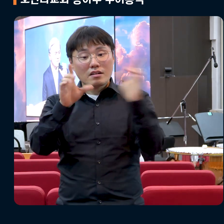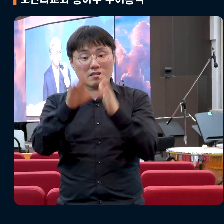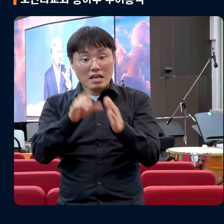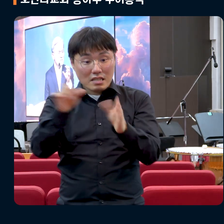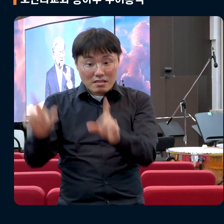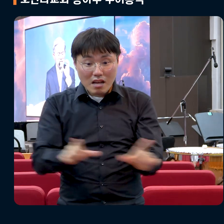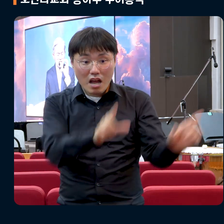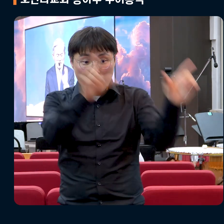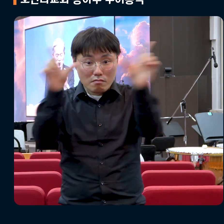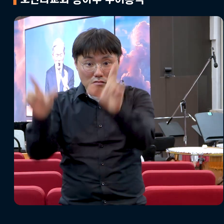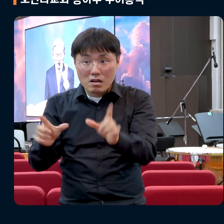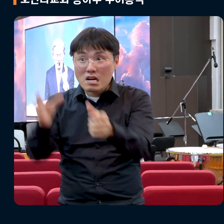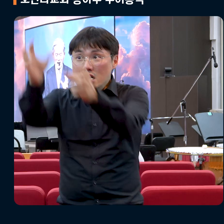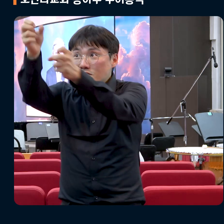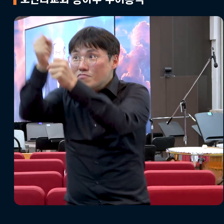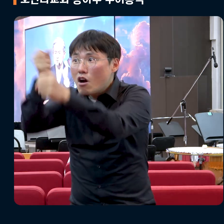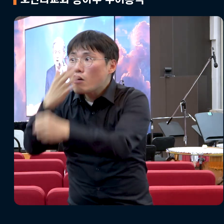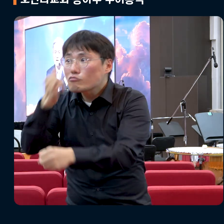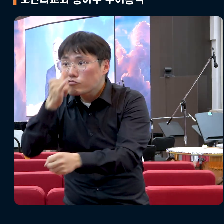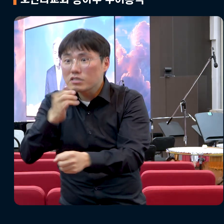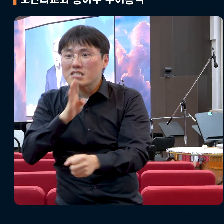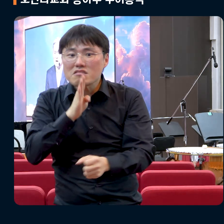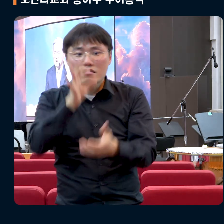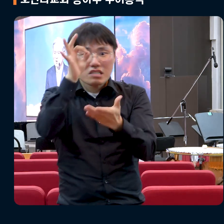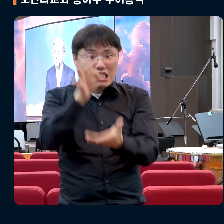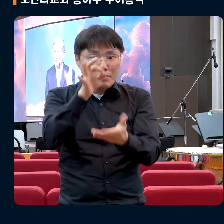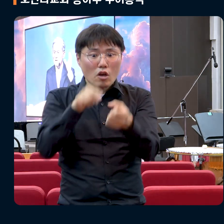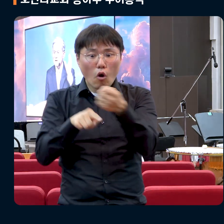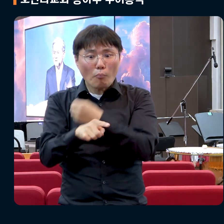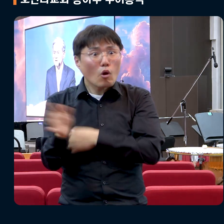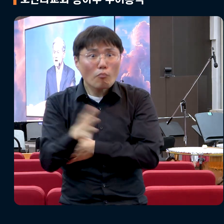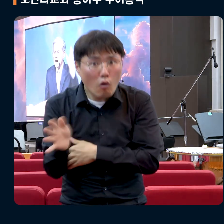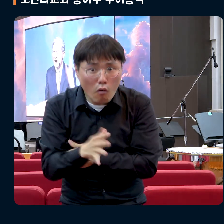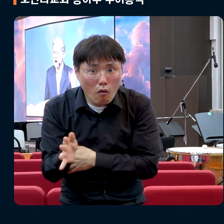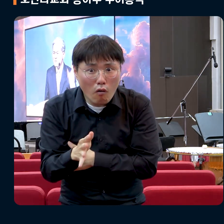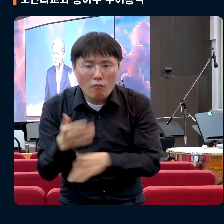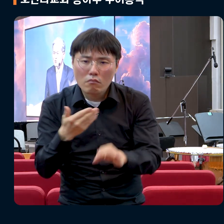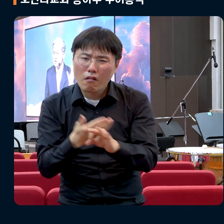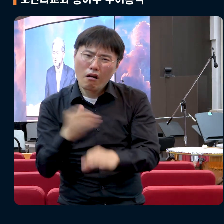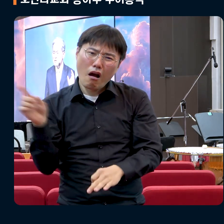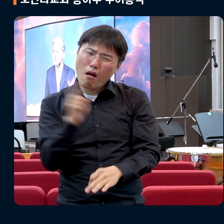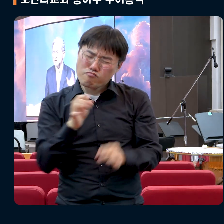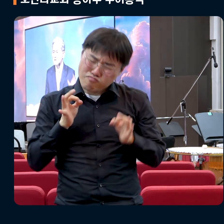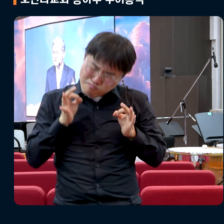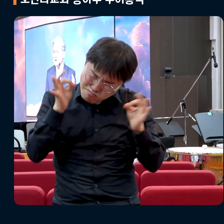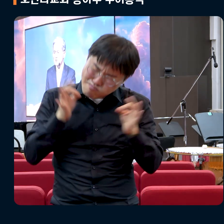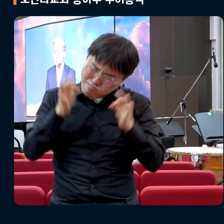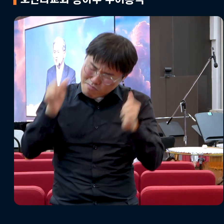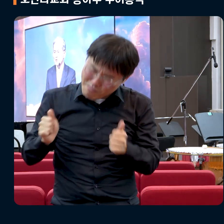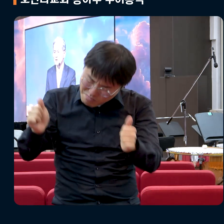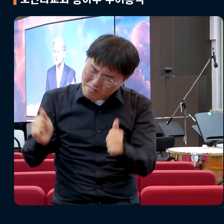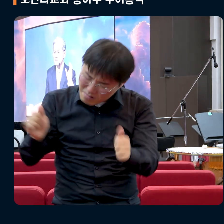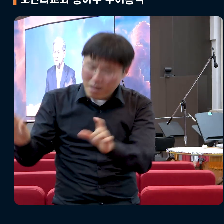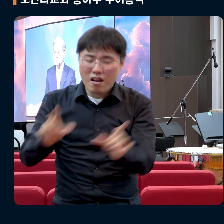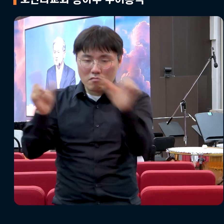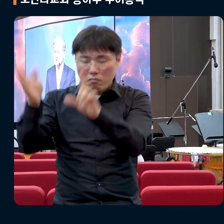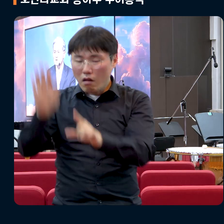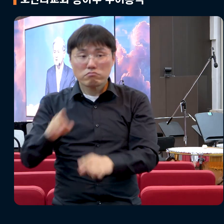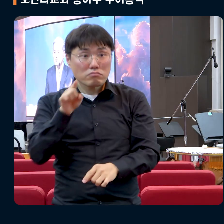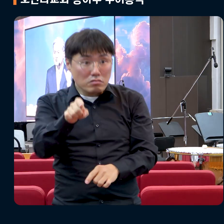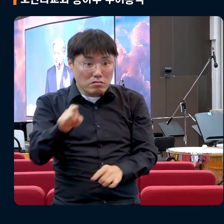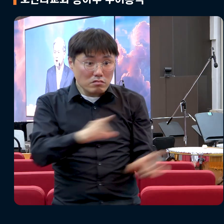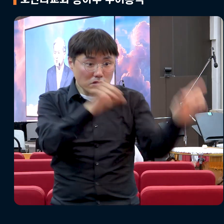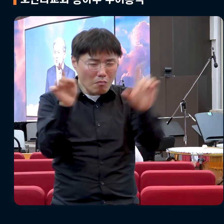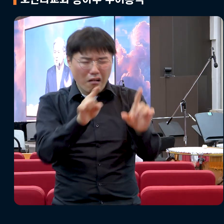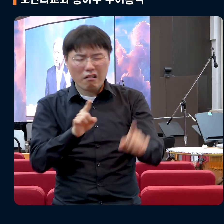살면서 그 삶에 붙들 만한 진정한 가치와 의미가 없다고 한다면 아무리 열심히 살았어도요,